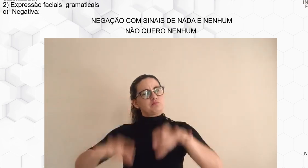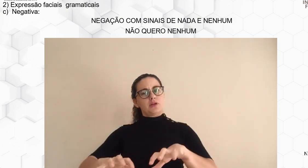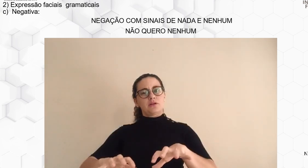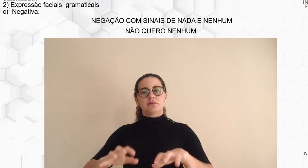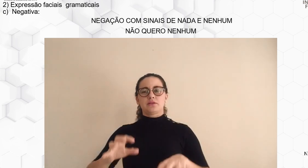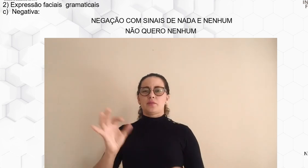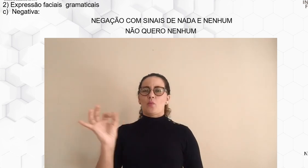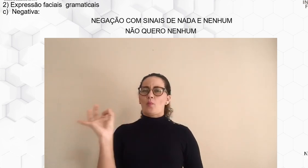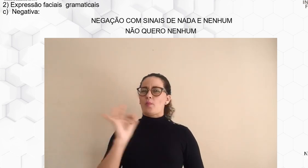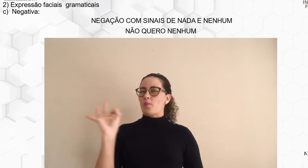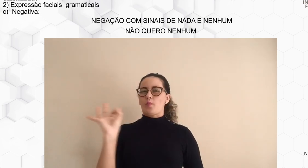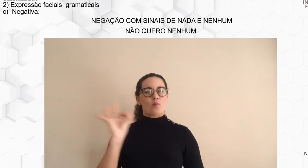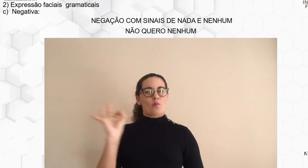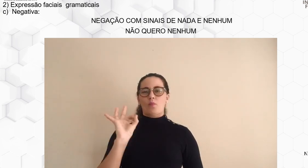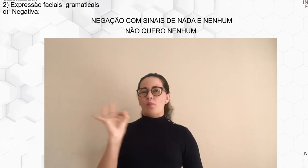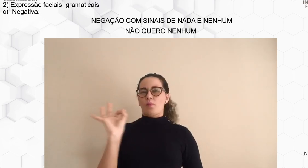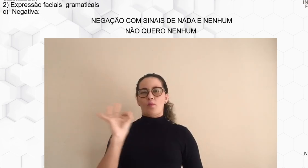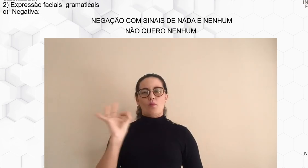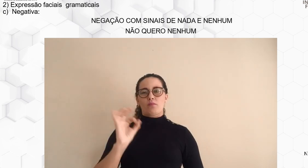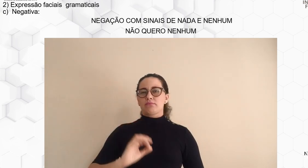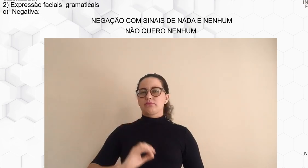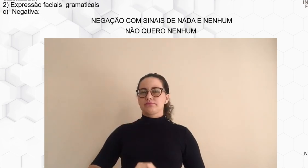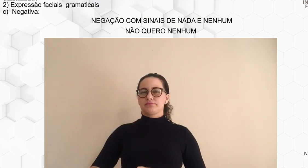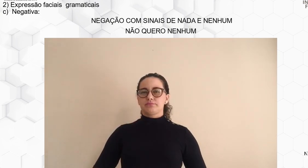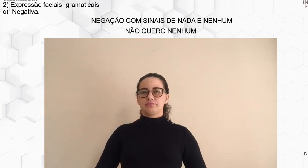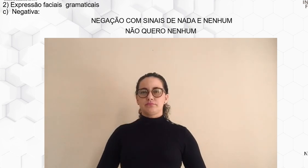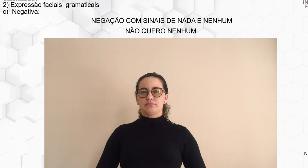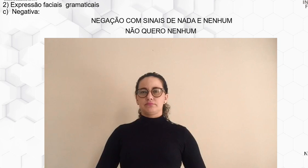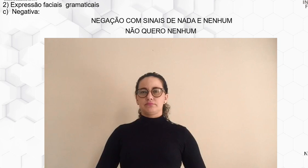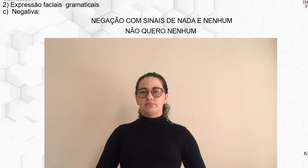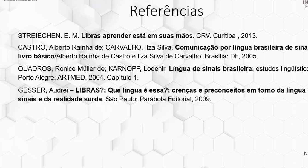Novamente, não quero nenhum.